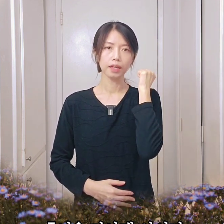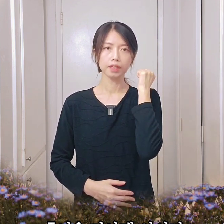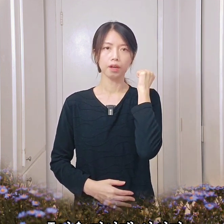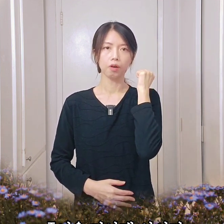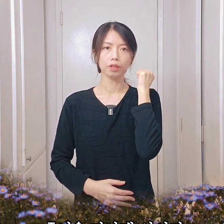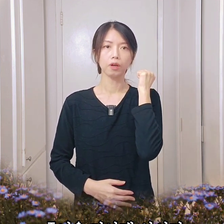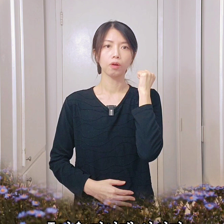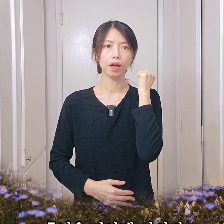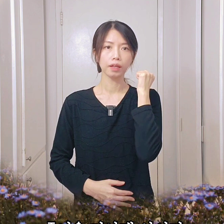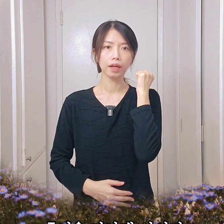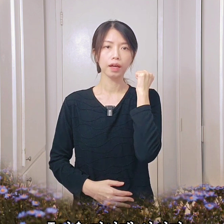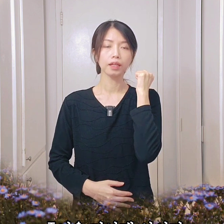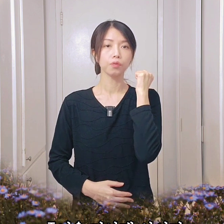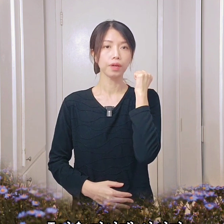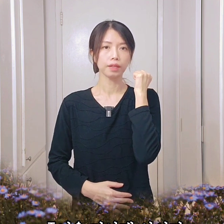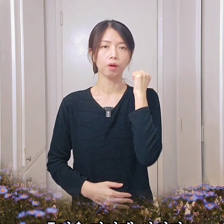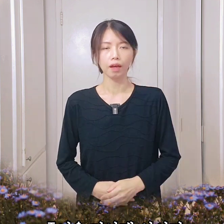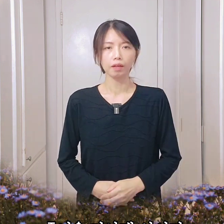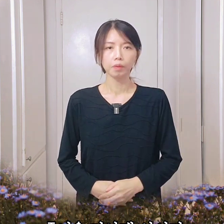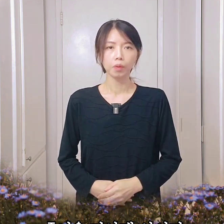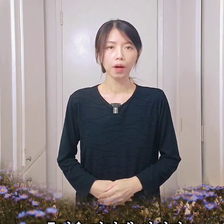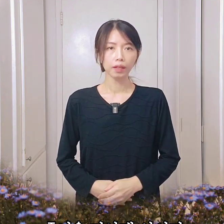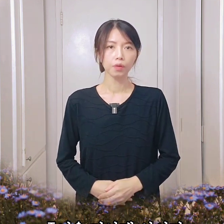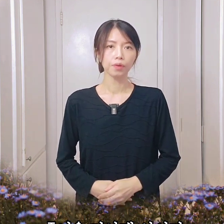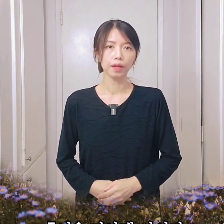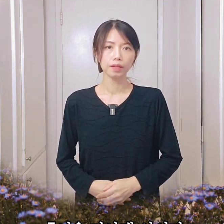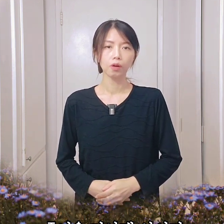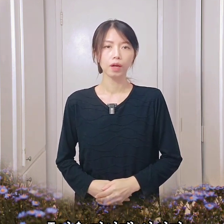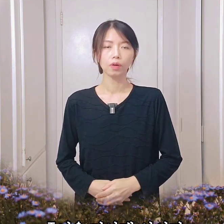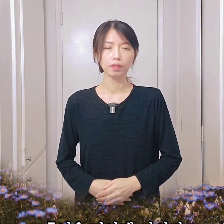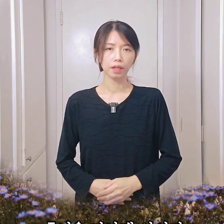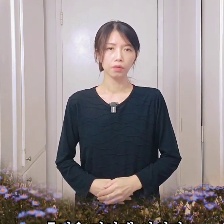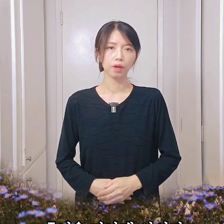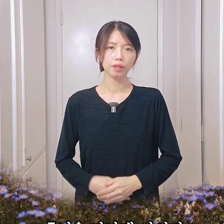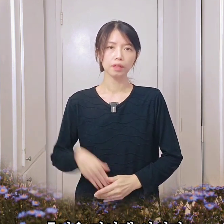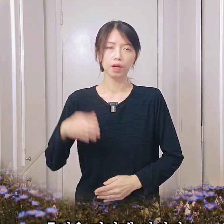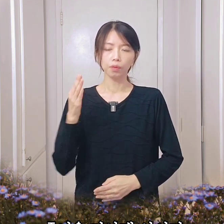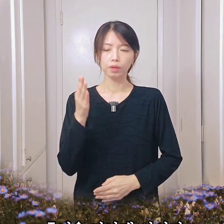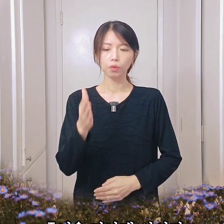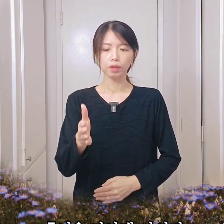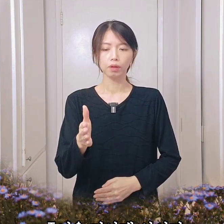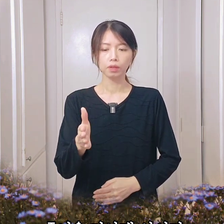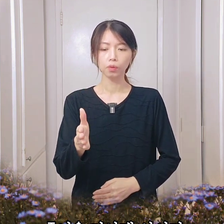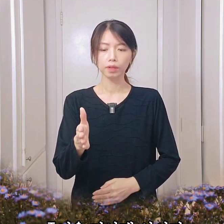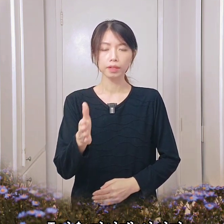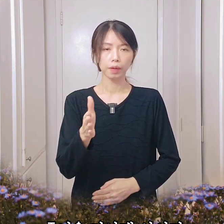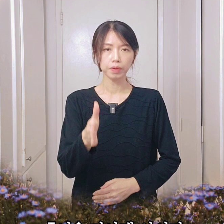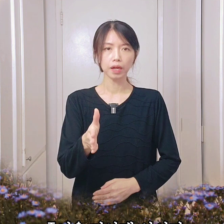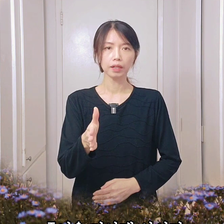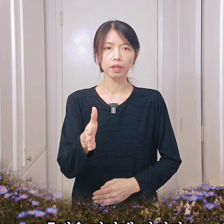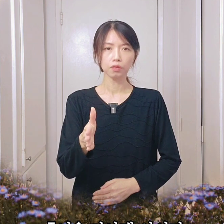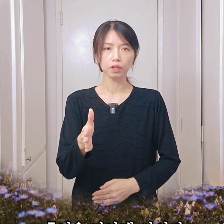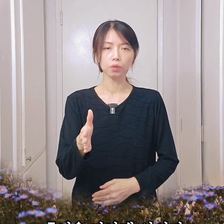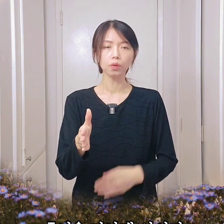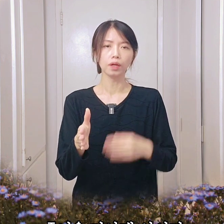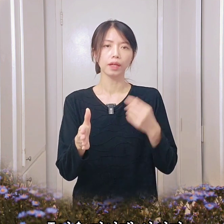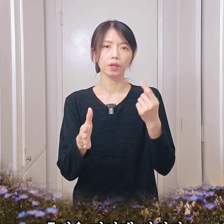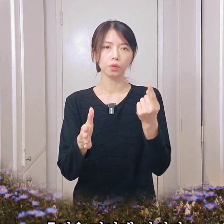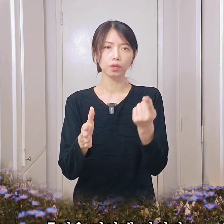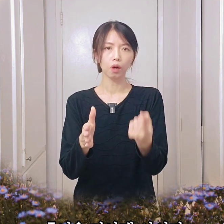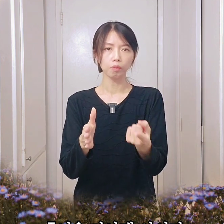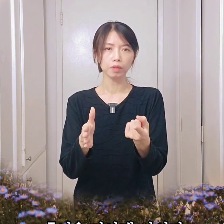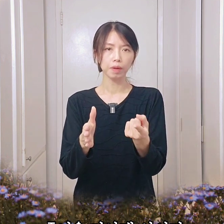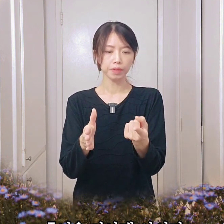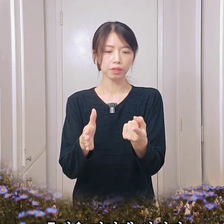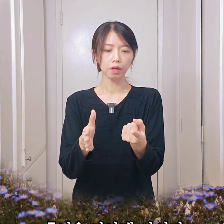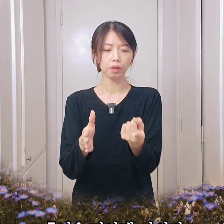기억해 하시려. 기억하게 하기 위해서. 뭐뭐 하기 위해서라고 한 뜻의 수어는 왼손이 이렇게 손끝이 앞을 향하게 해주시고 다른